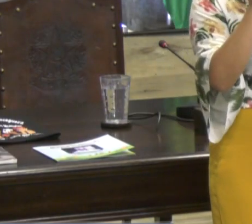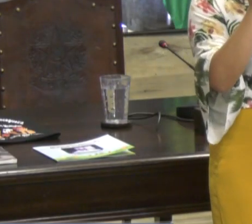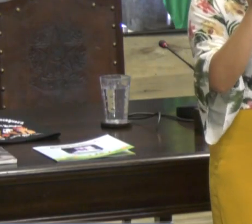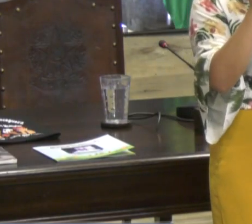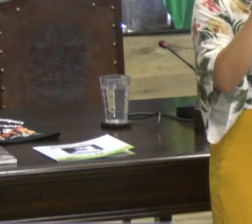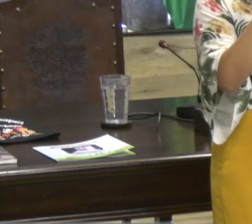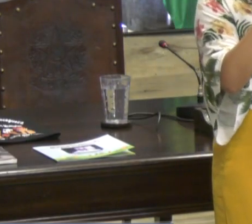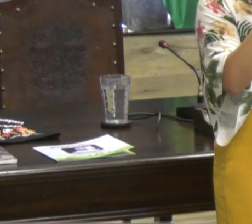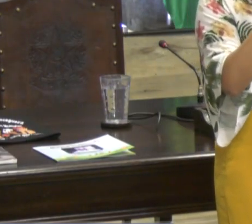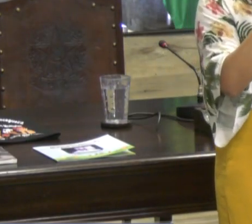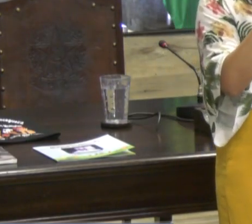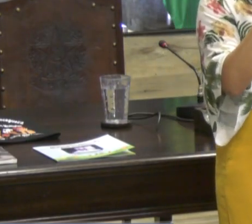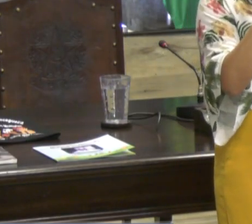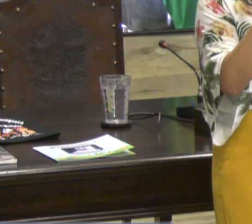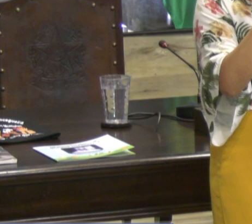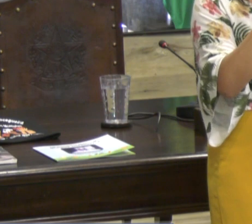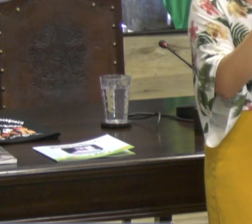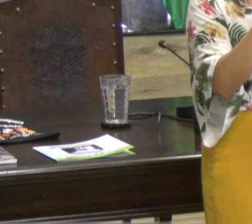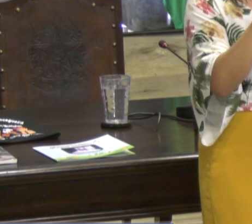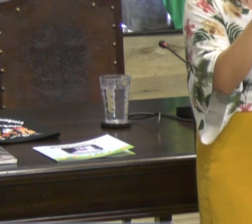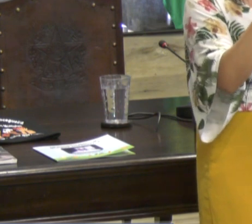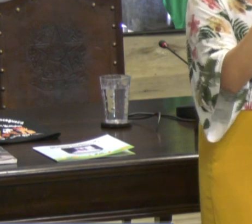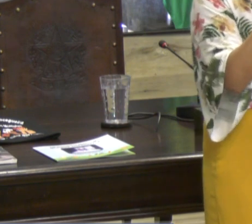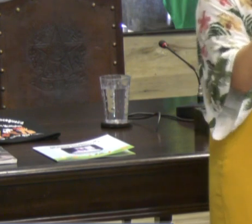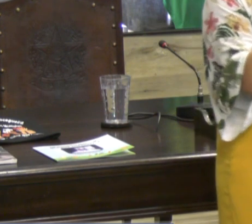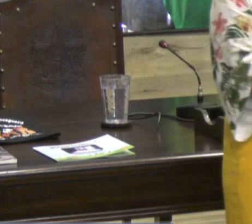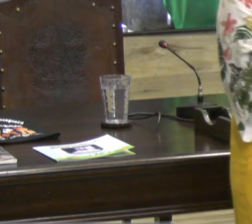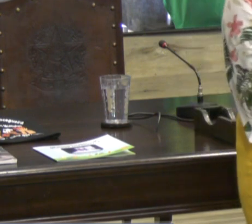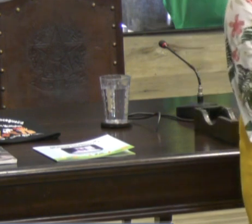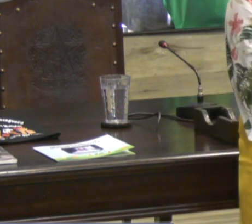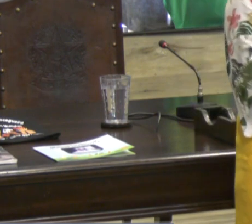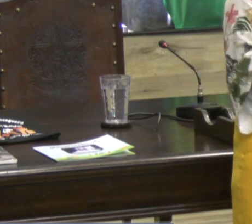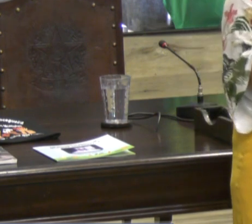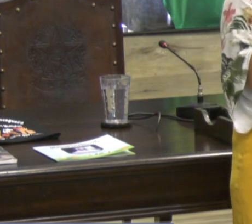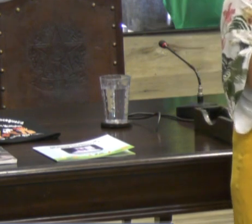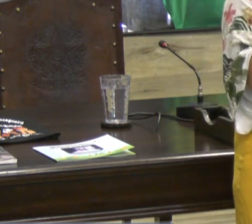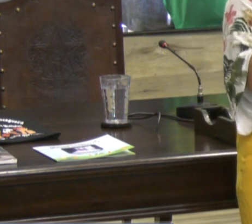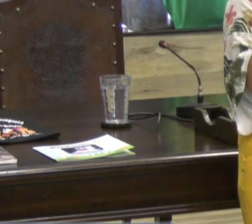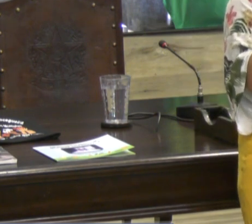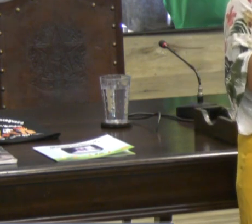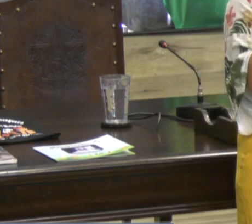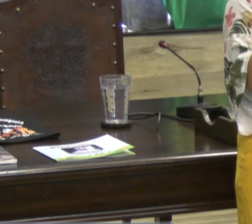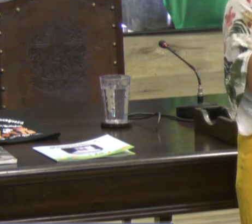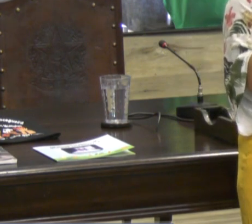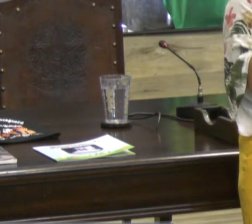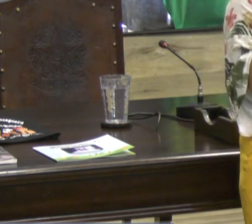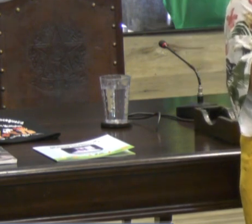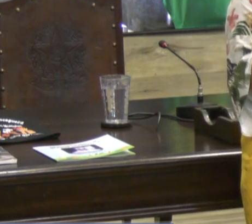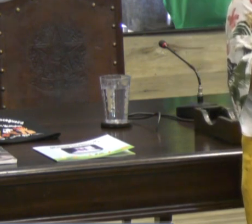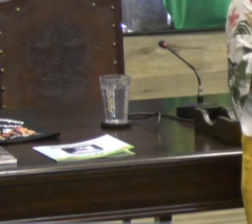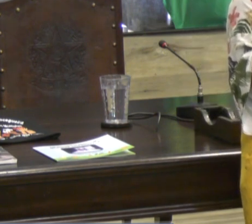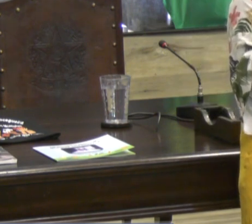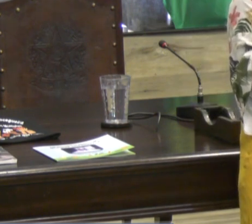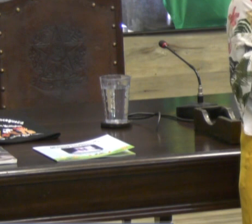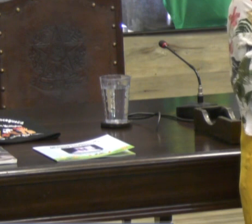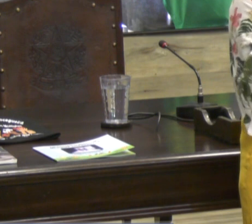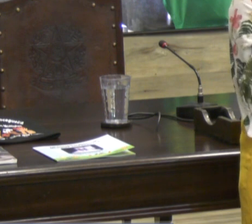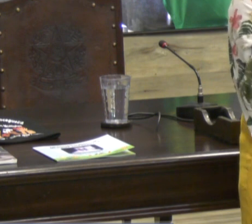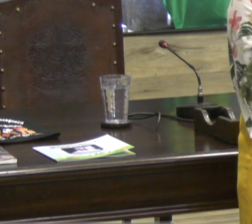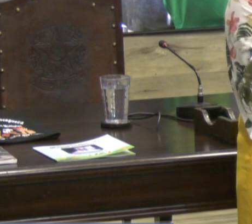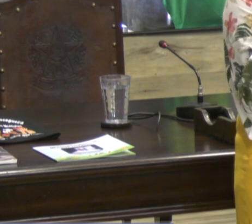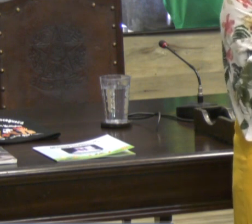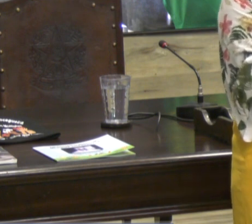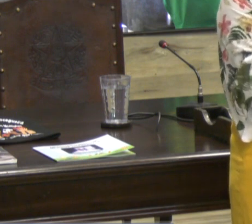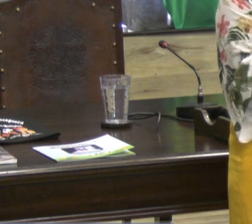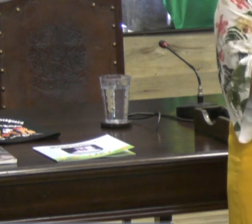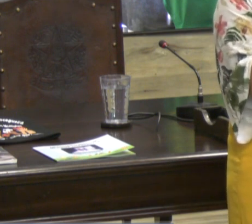de signos e de imagens e de palavras e uma infinidade de coisas que você pode fechar o olho, seu cérebro não vai parar. Mas a criança